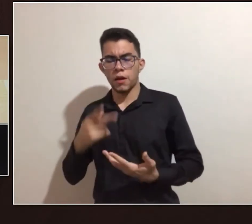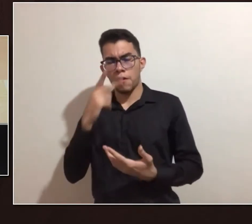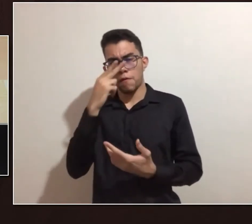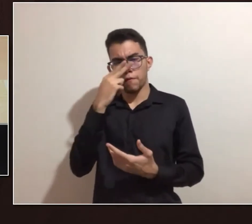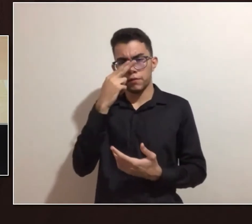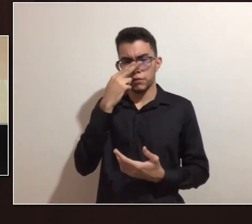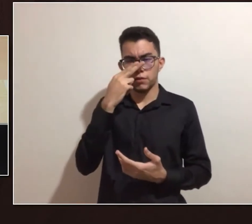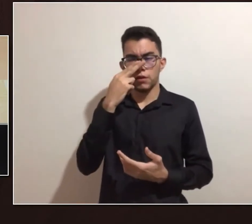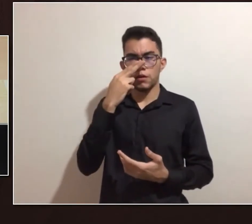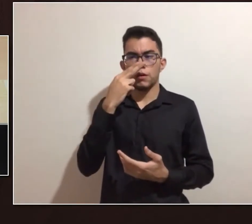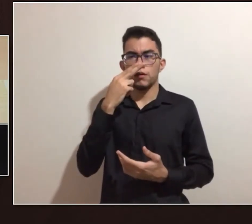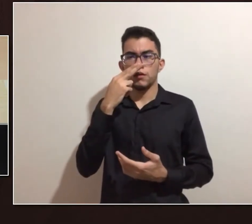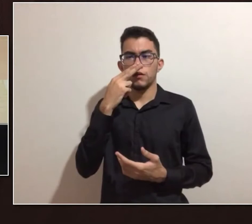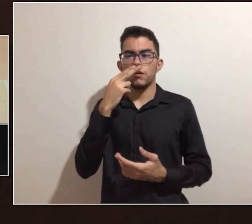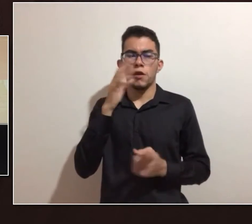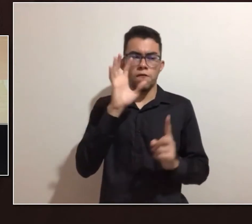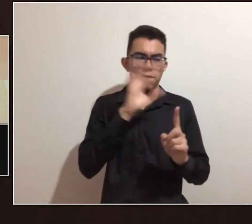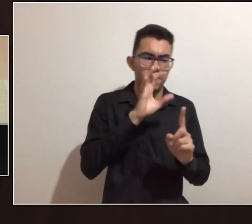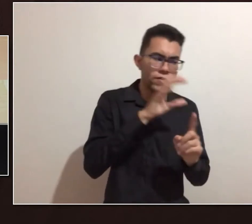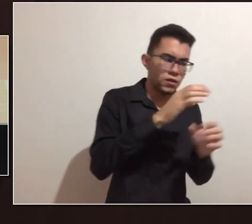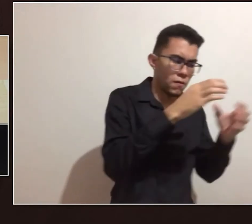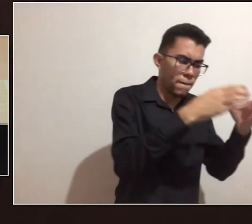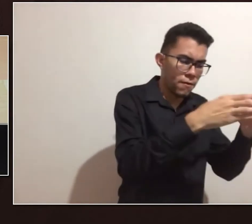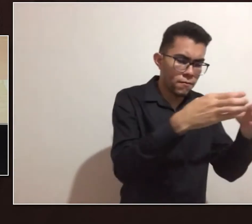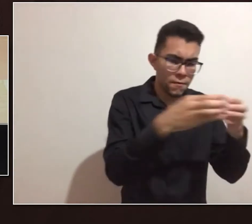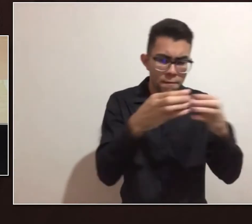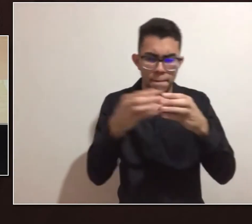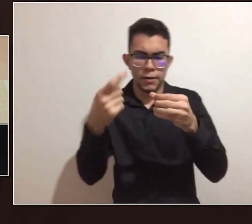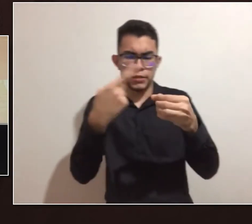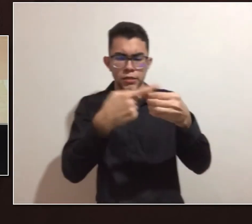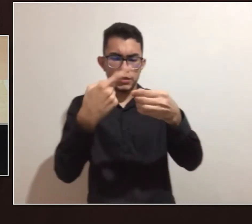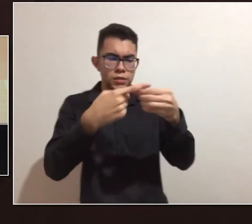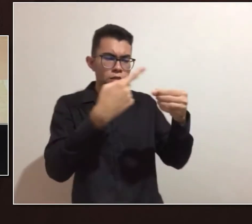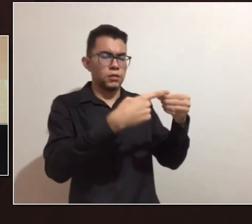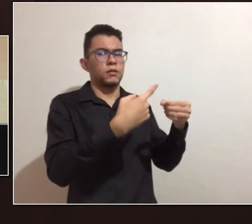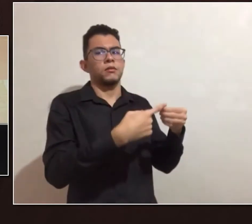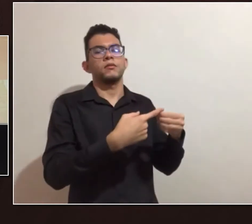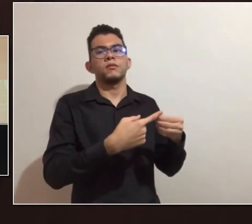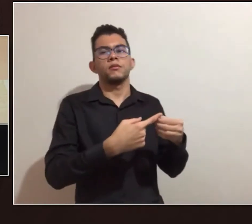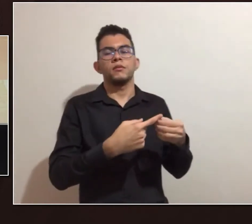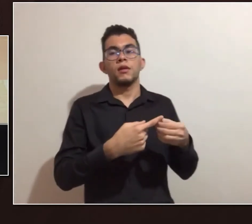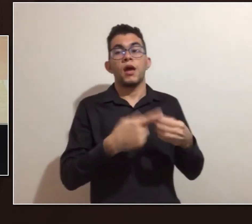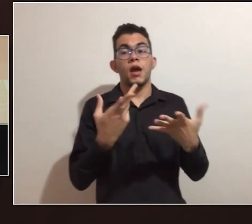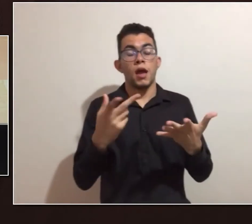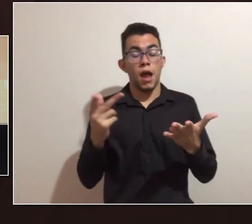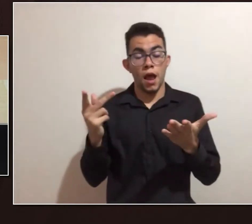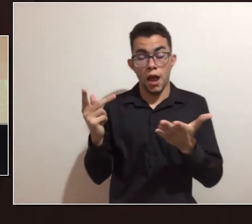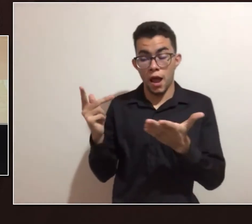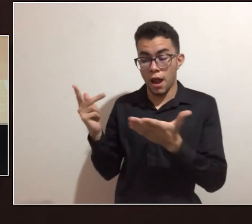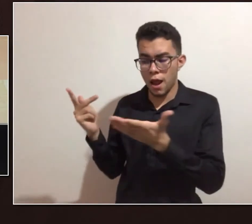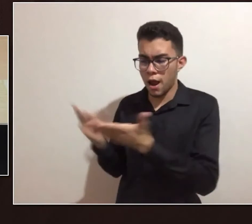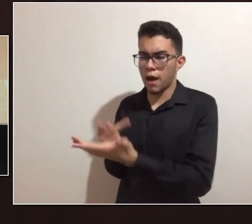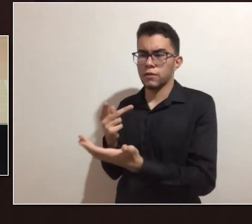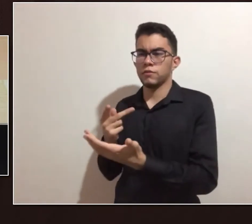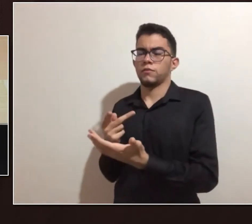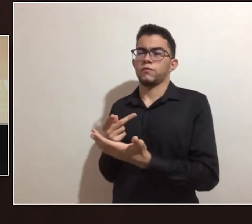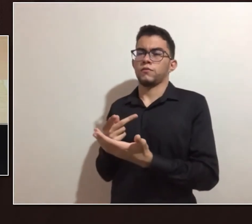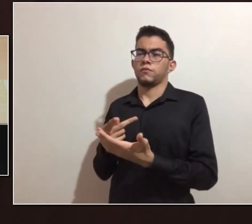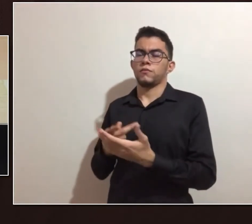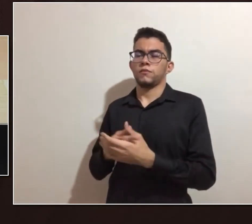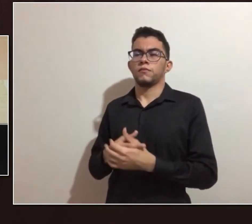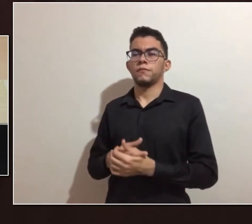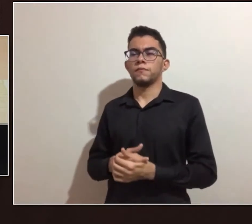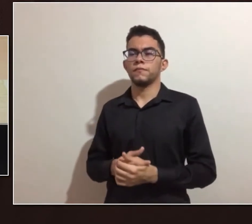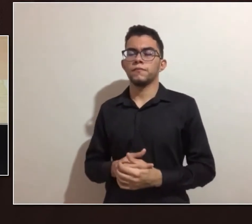grandes cidades, mas as menores também, e também nos campos. E não